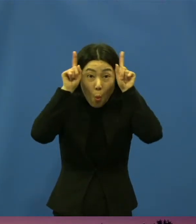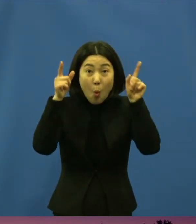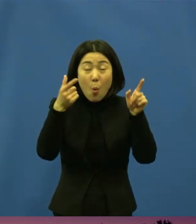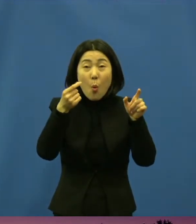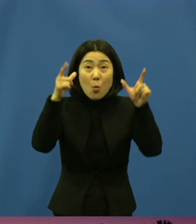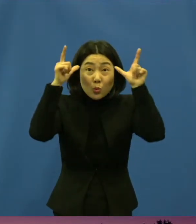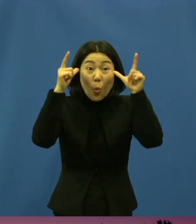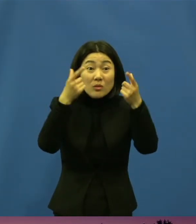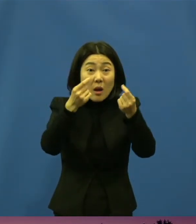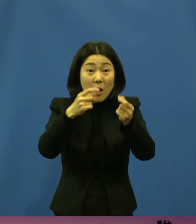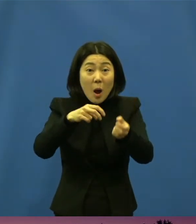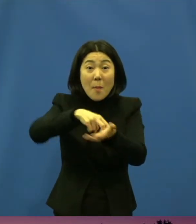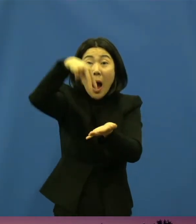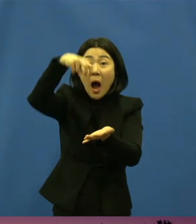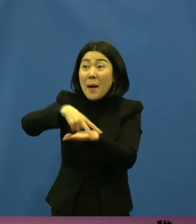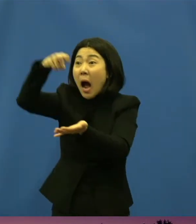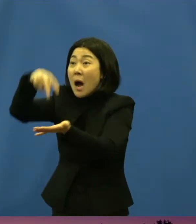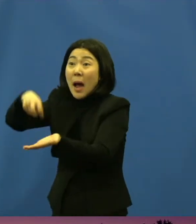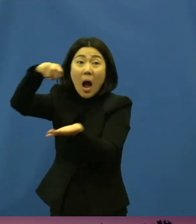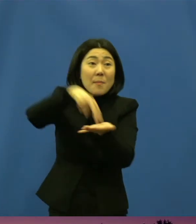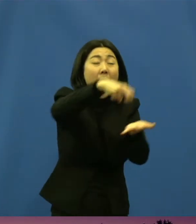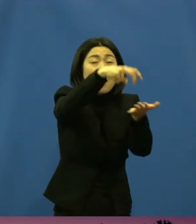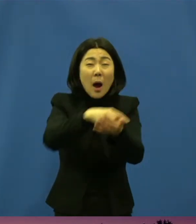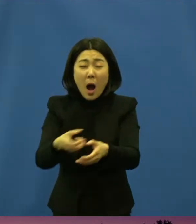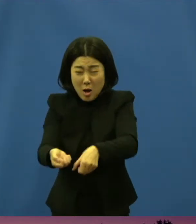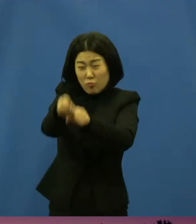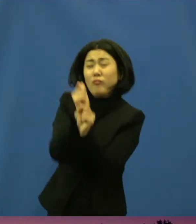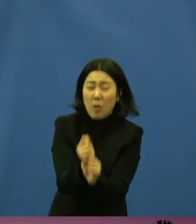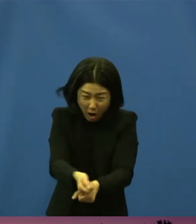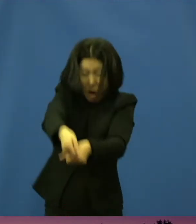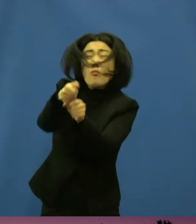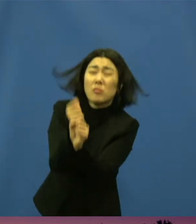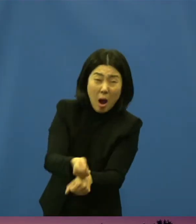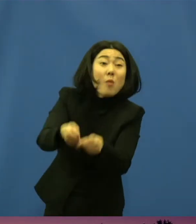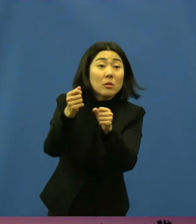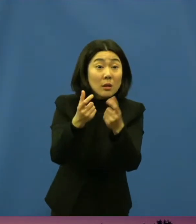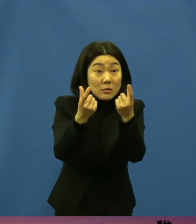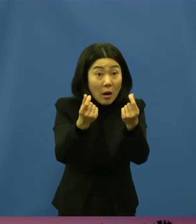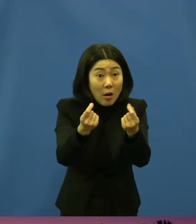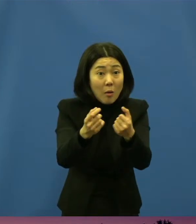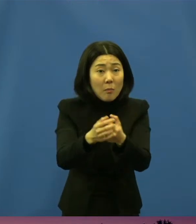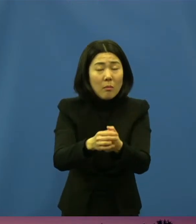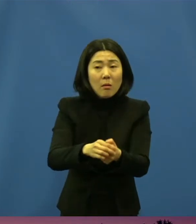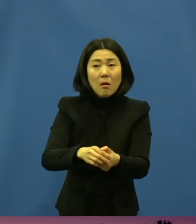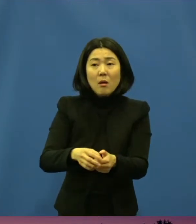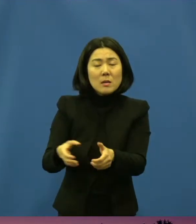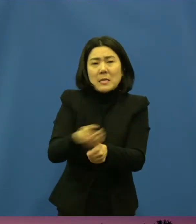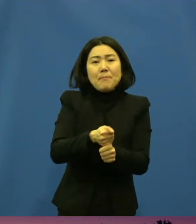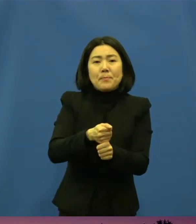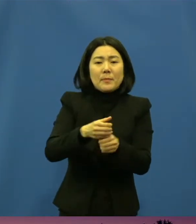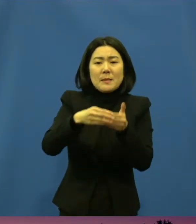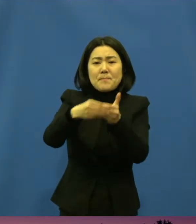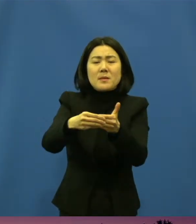사랑하는 성도 여러분, 사람이 망가지는 것은 너무 쉬워요. 특별히 오늘날.